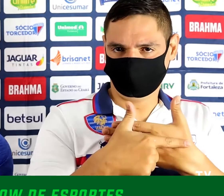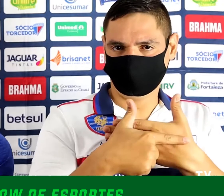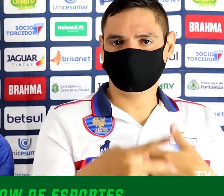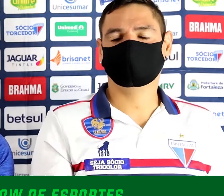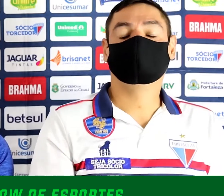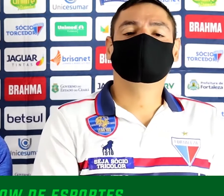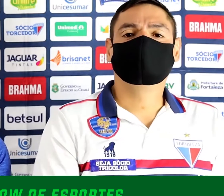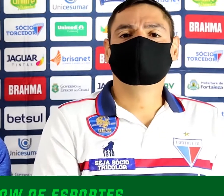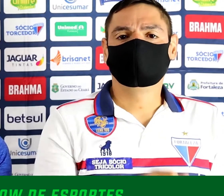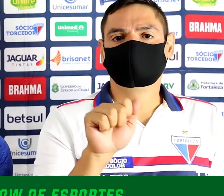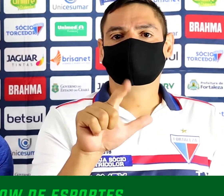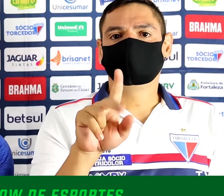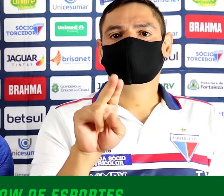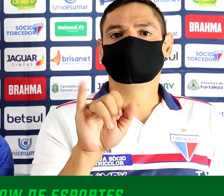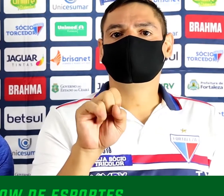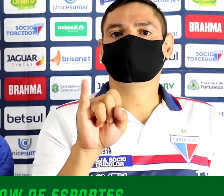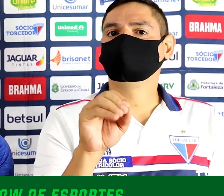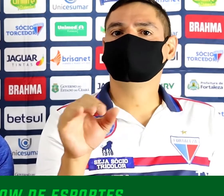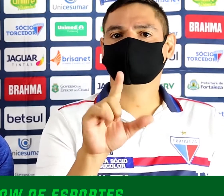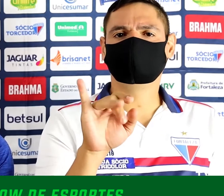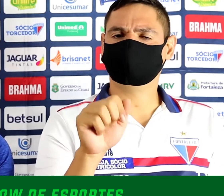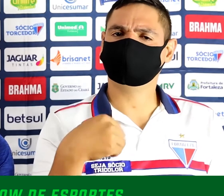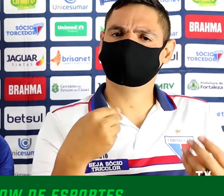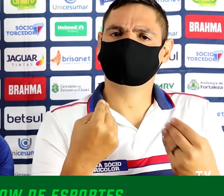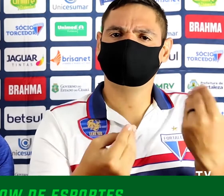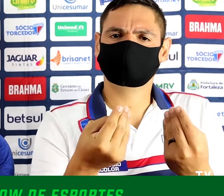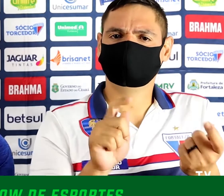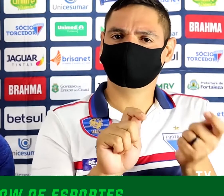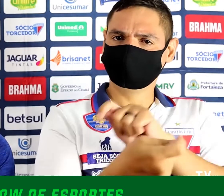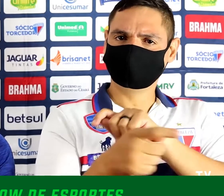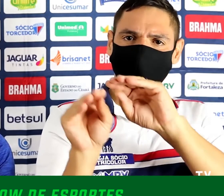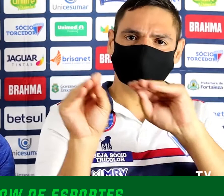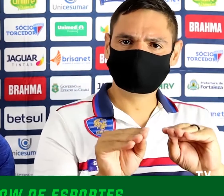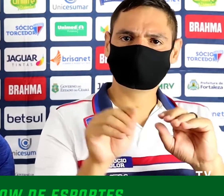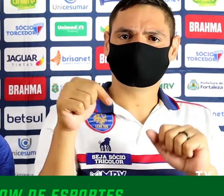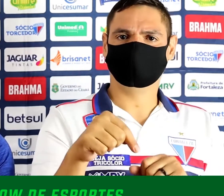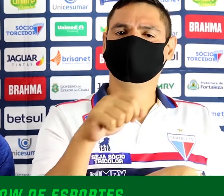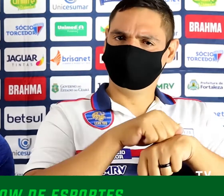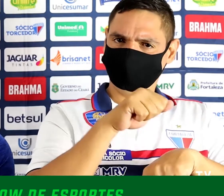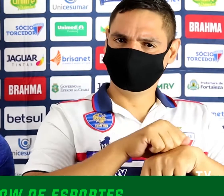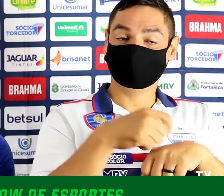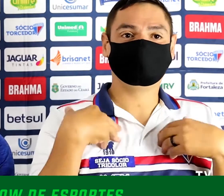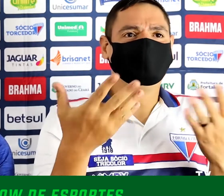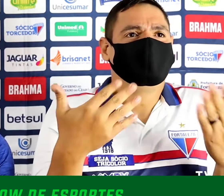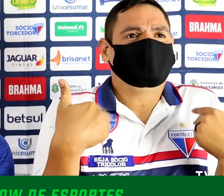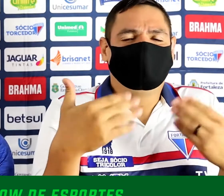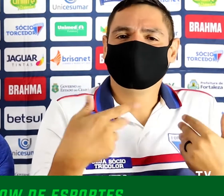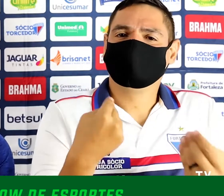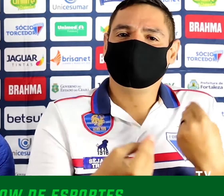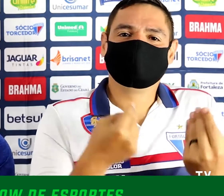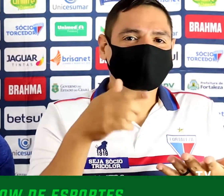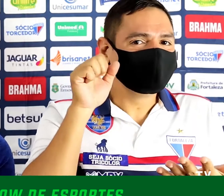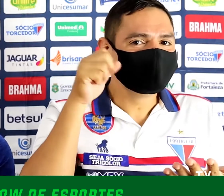O Aloysio Lima, da Rádio Assunção, pergunta como é que está a sua adaptação com o novo clube, o clima e com o sistema de jogo empregado pelo Emerson.